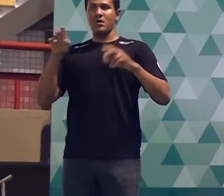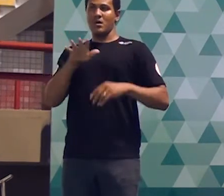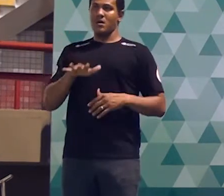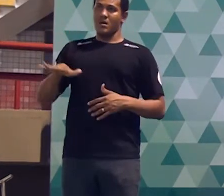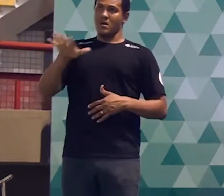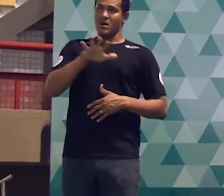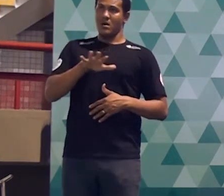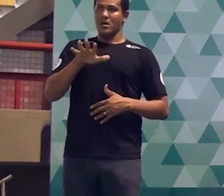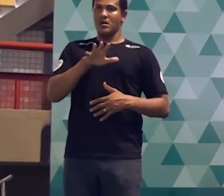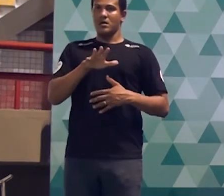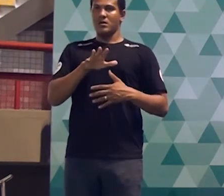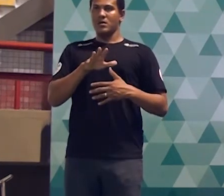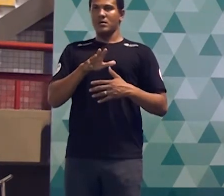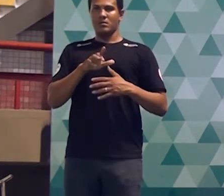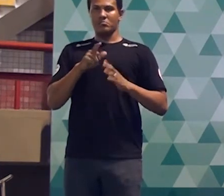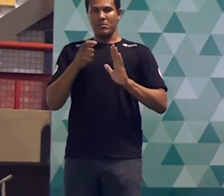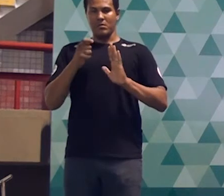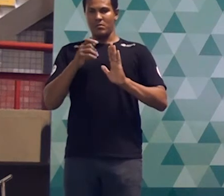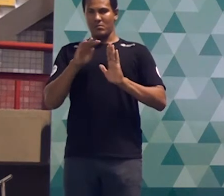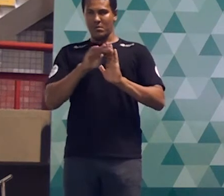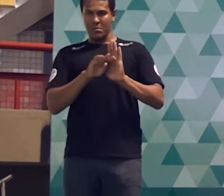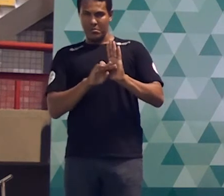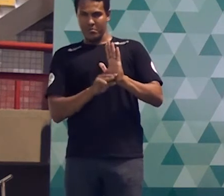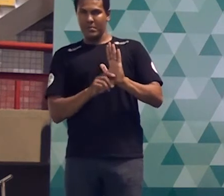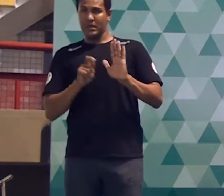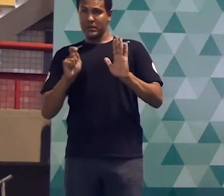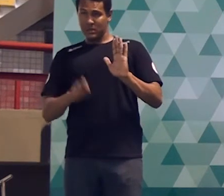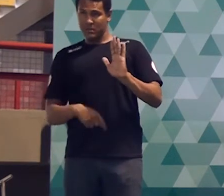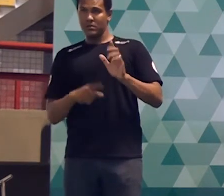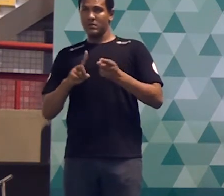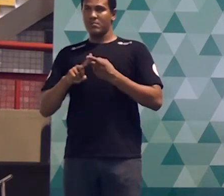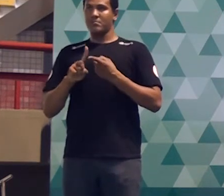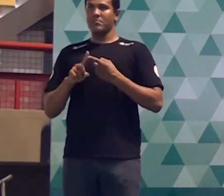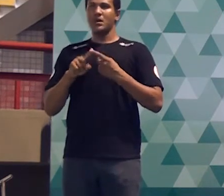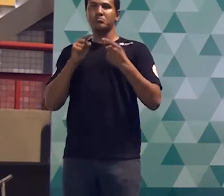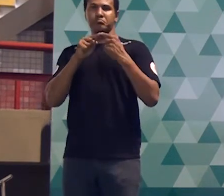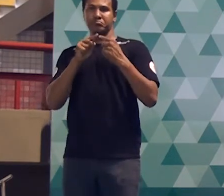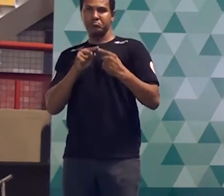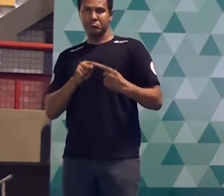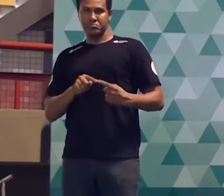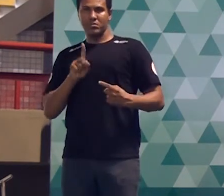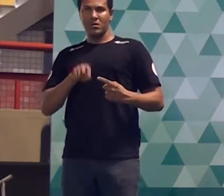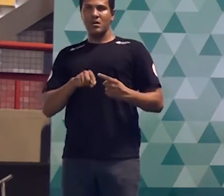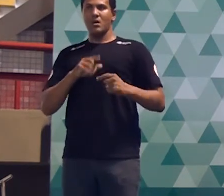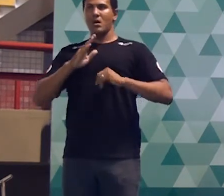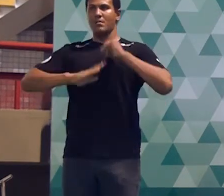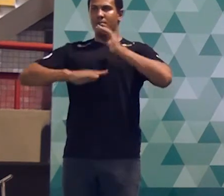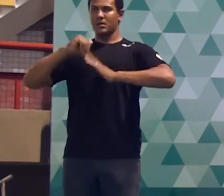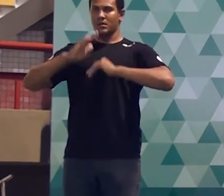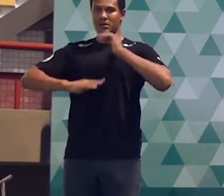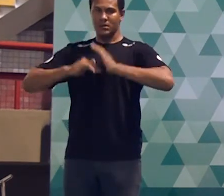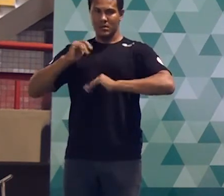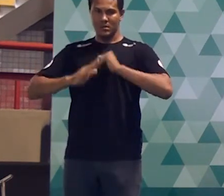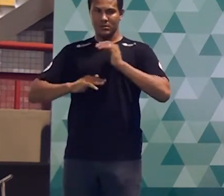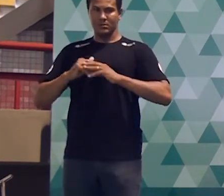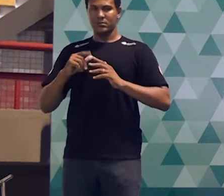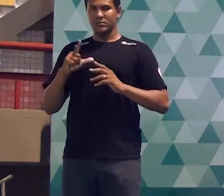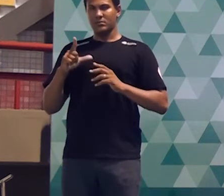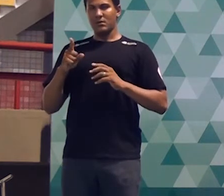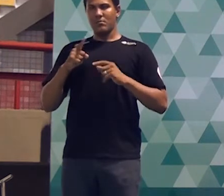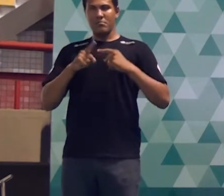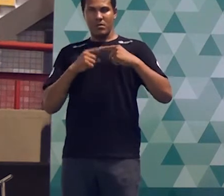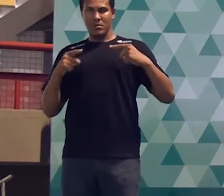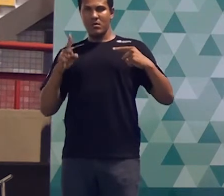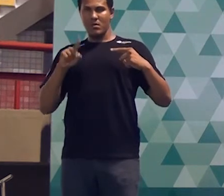as respectivas habilidades, tá bom? Então, nosso material é o primeiro. Vocês vão ver